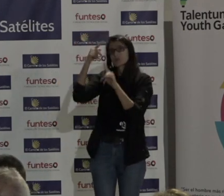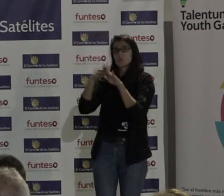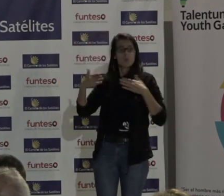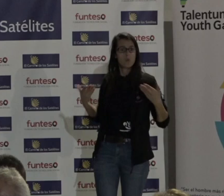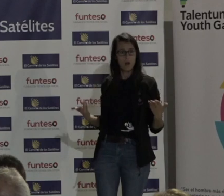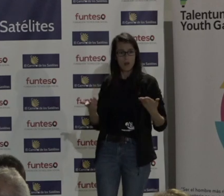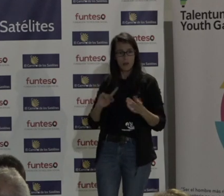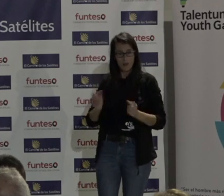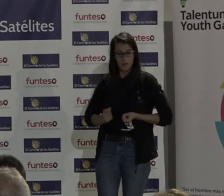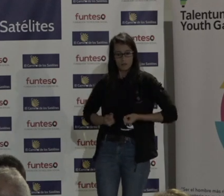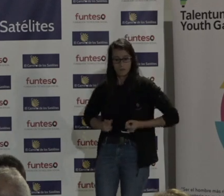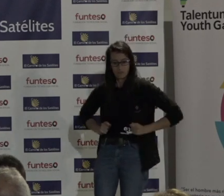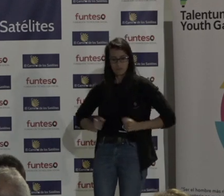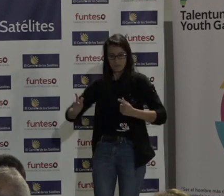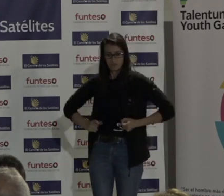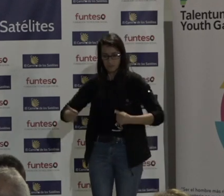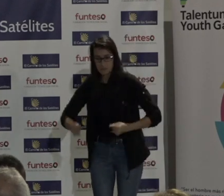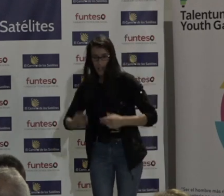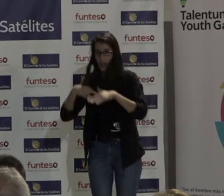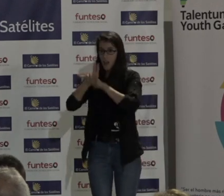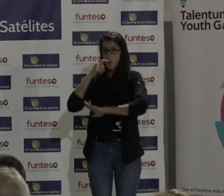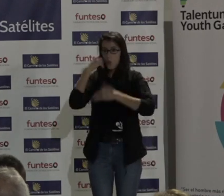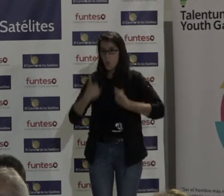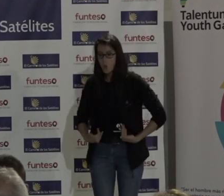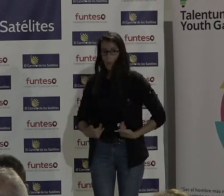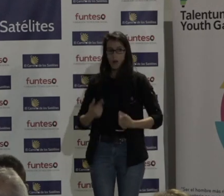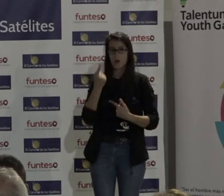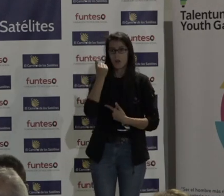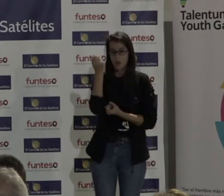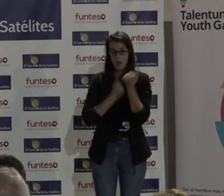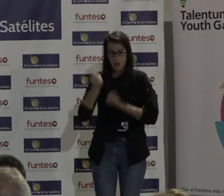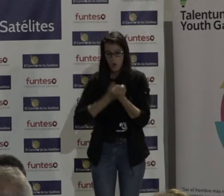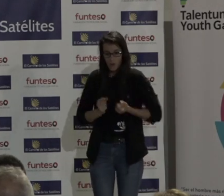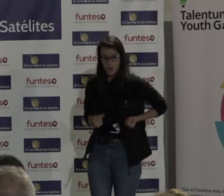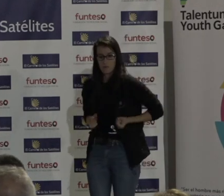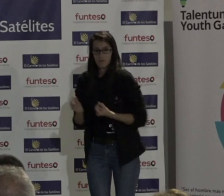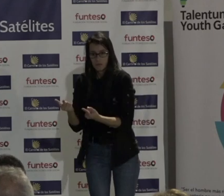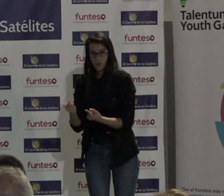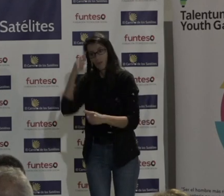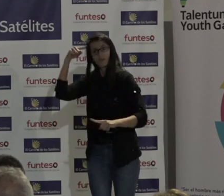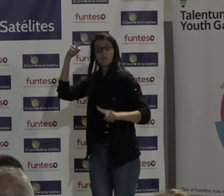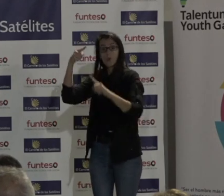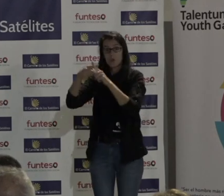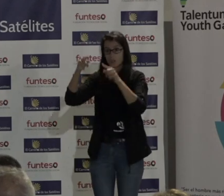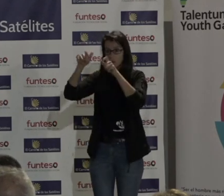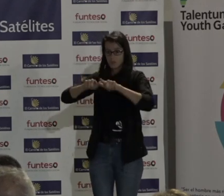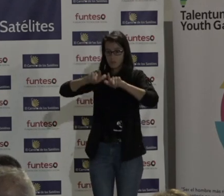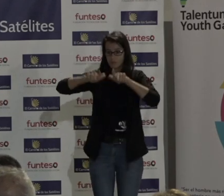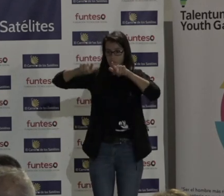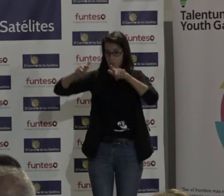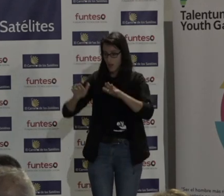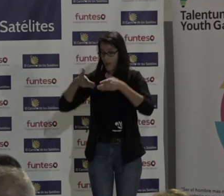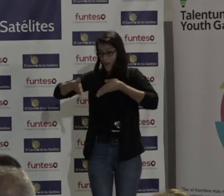hacer esa inversión de recursos humanos y financieros para levantar los bancales de la